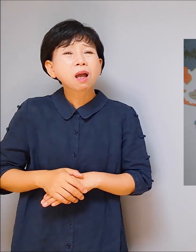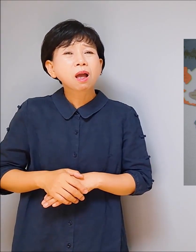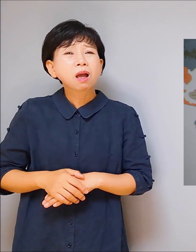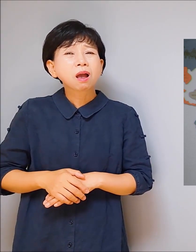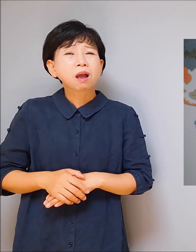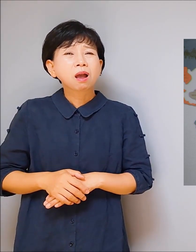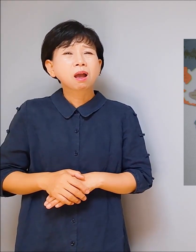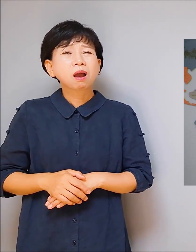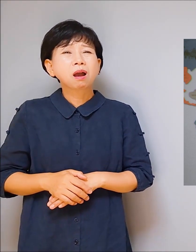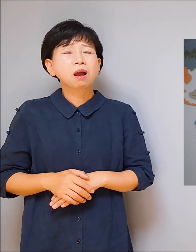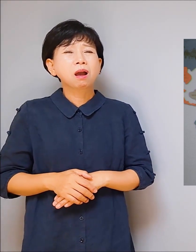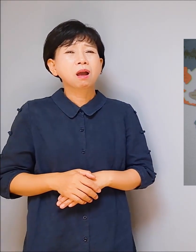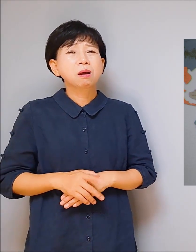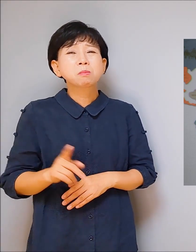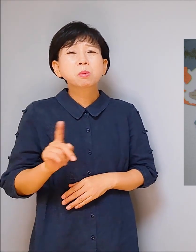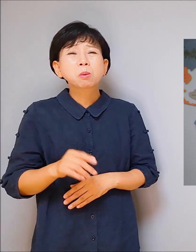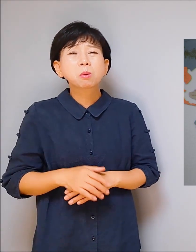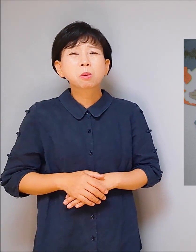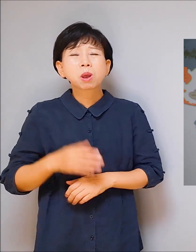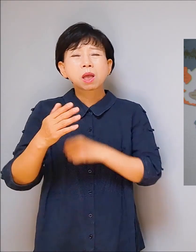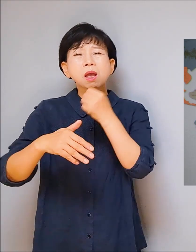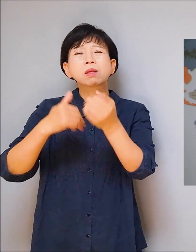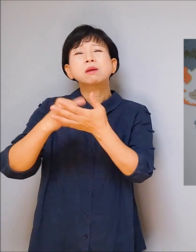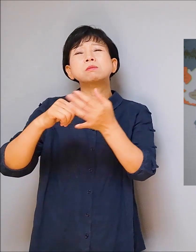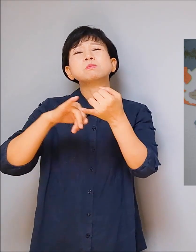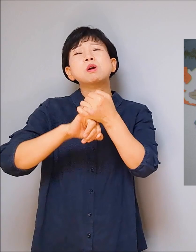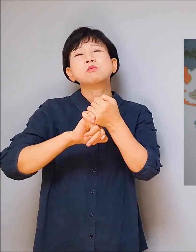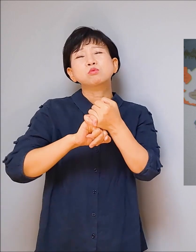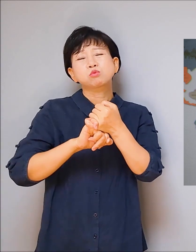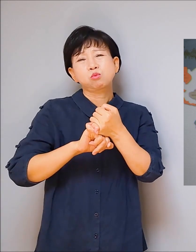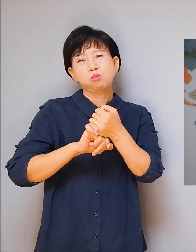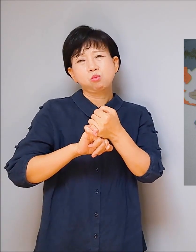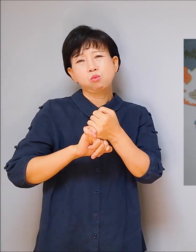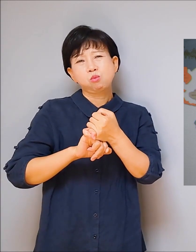아브라함이 하나님하고 맺은 언약이 있어요.